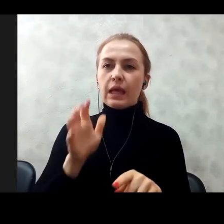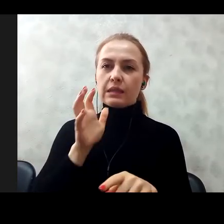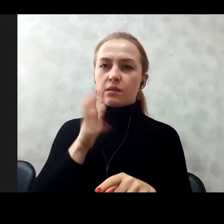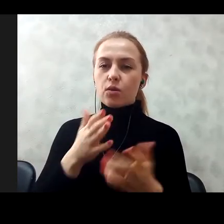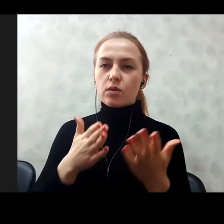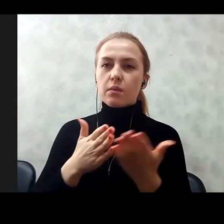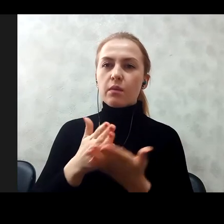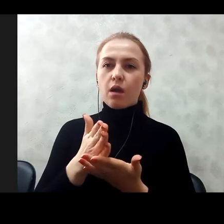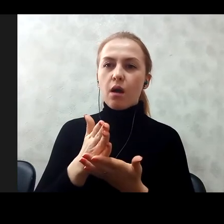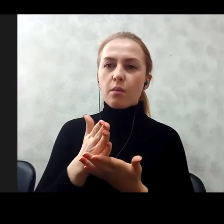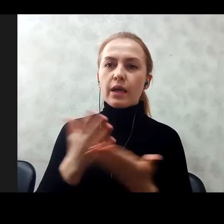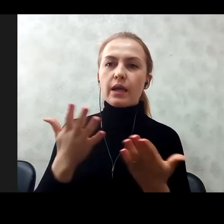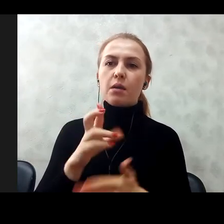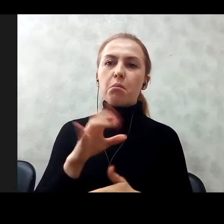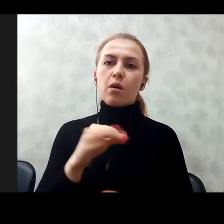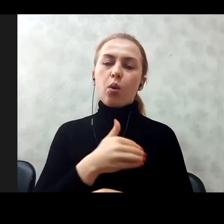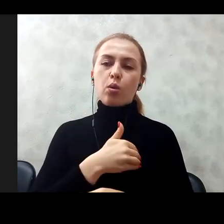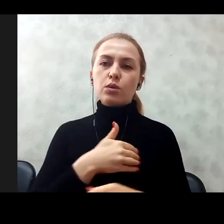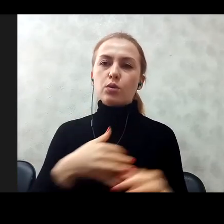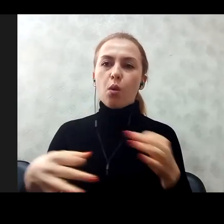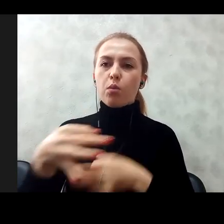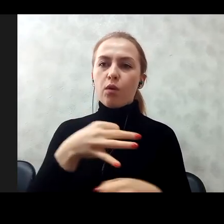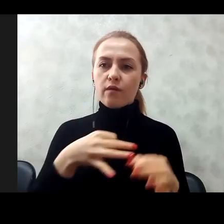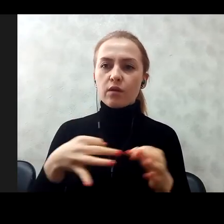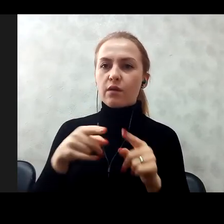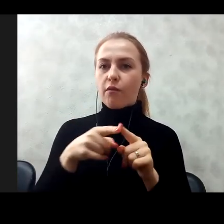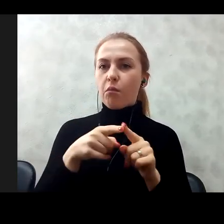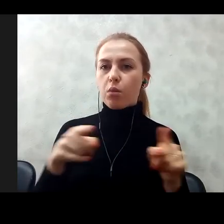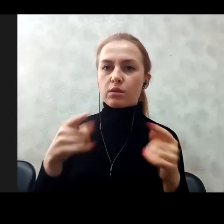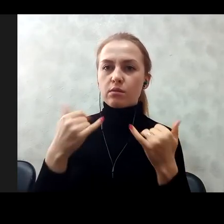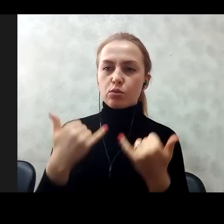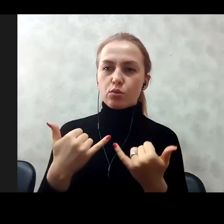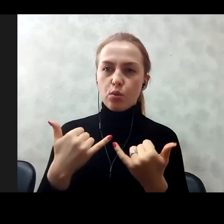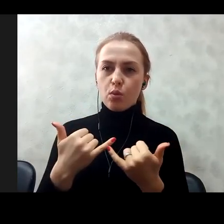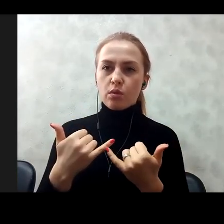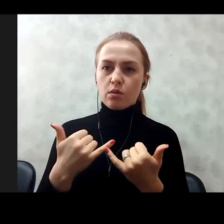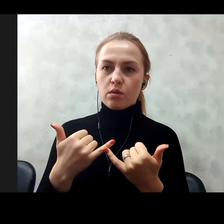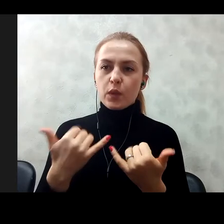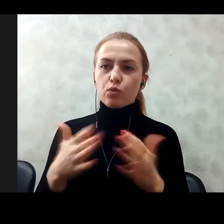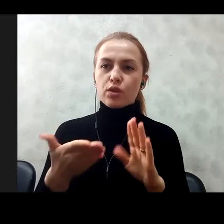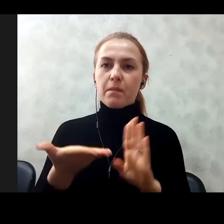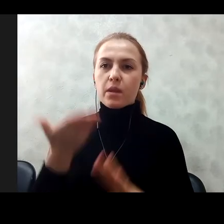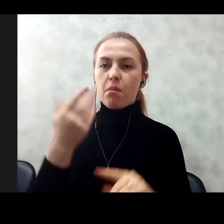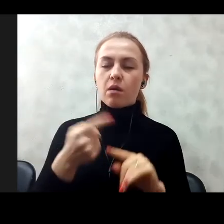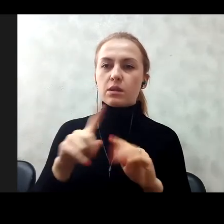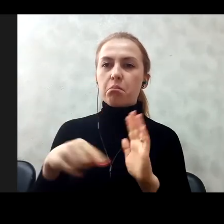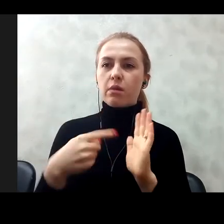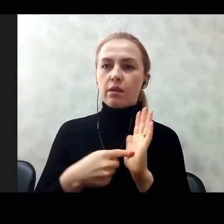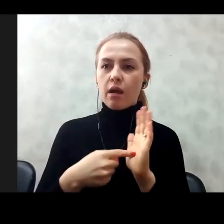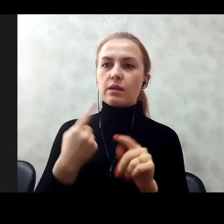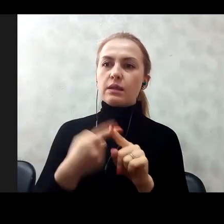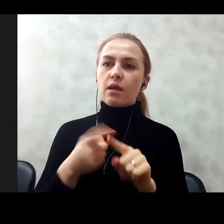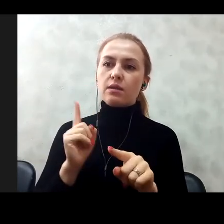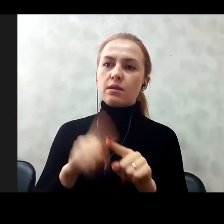напрямком це Another large area of issues that we would like to discuss with you today and over the next